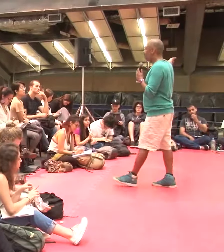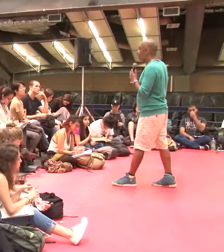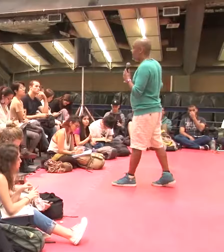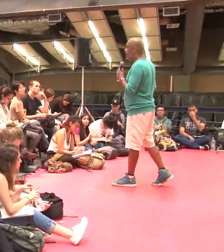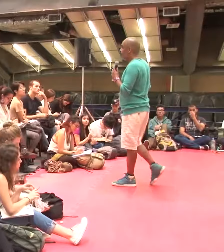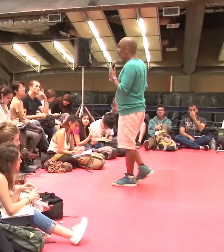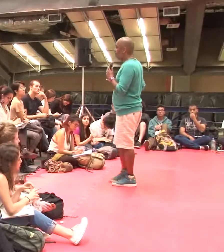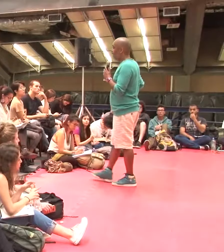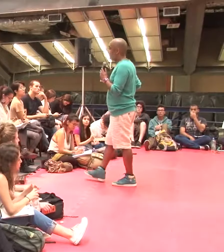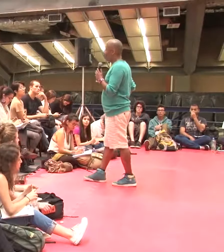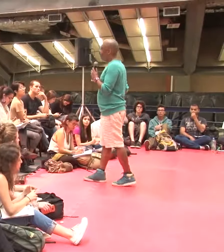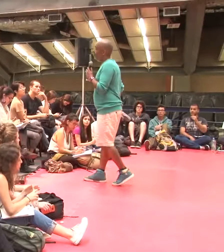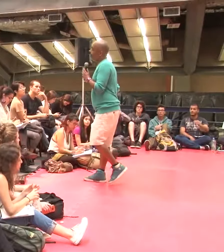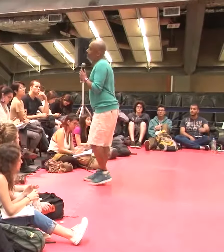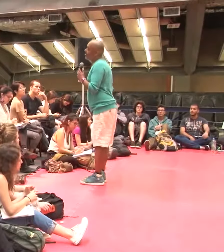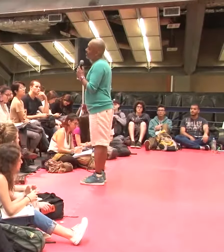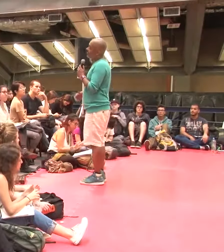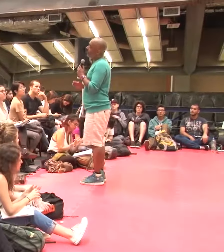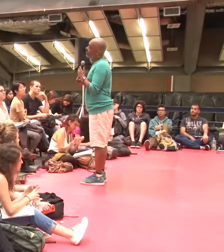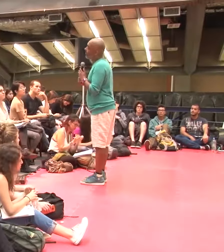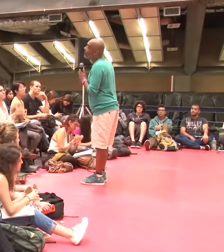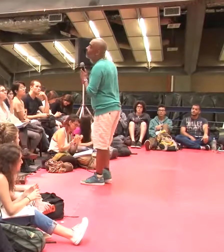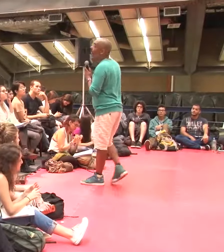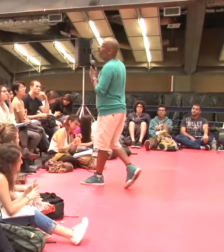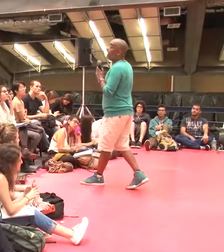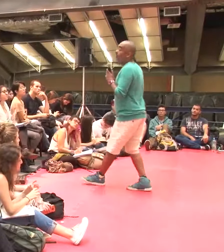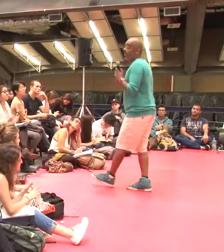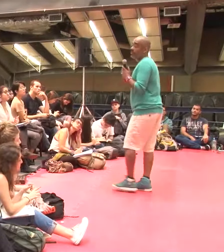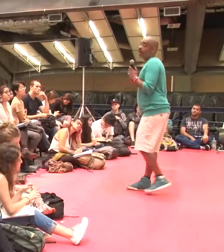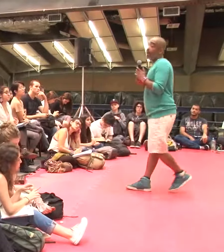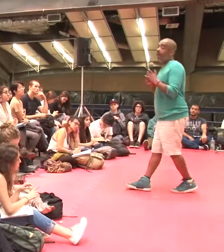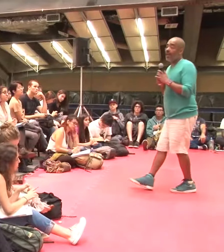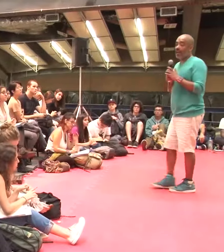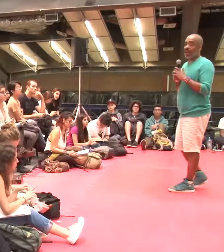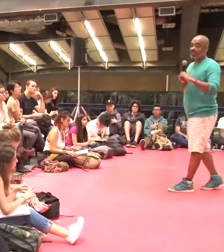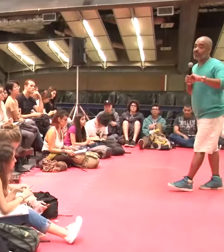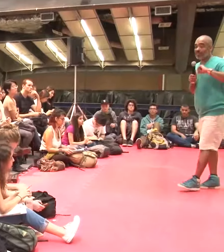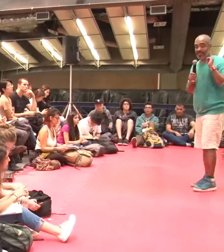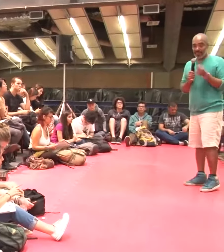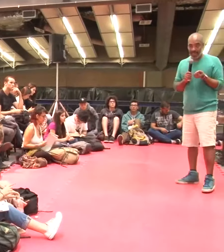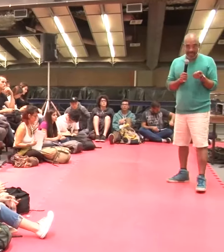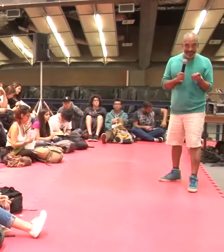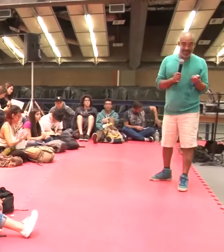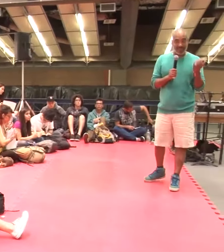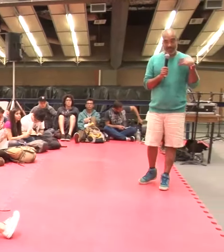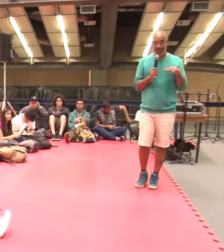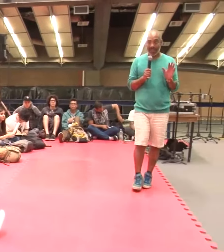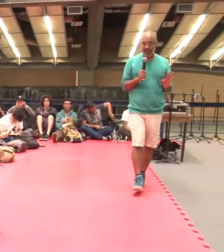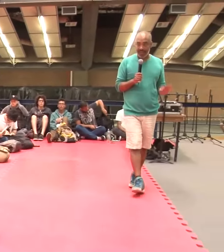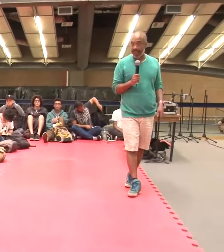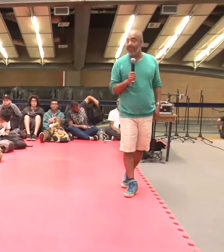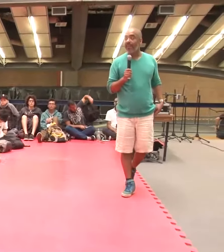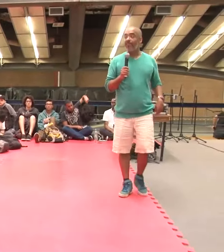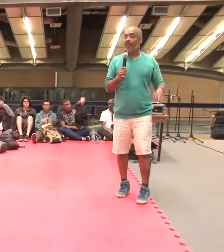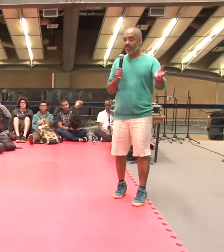nação liberta, né? A gestação da nação. Gente, a gente precisa terminar, precisa parar